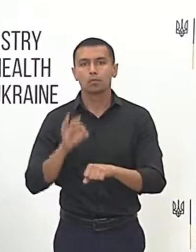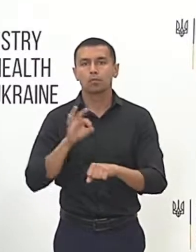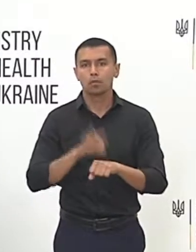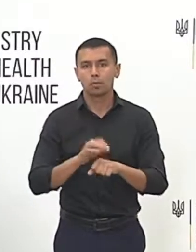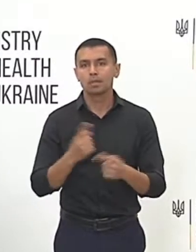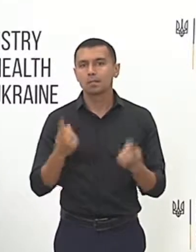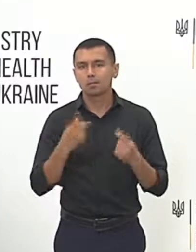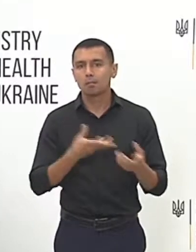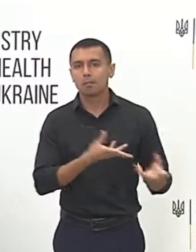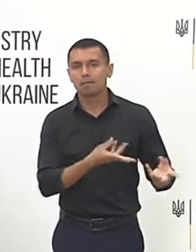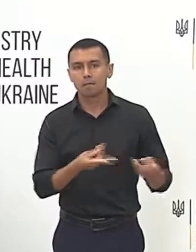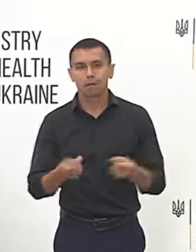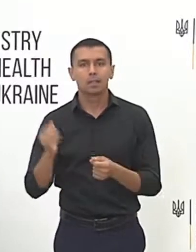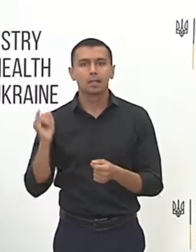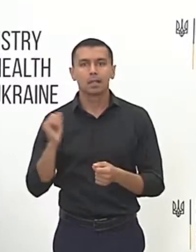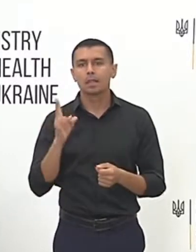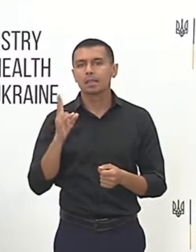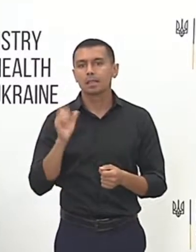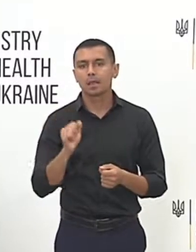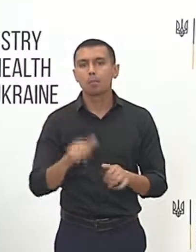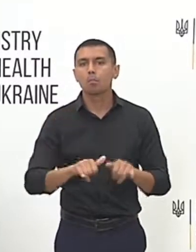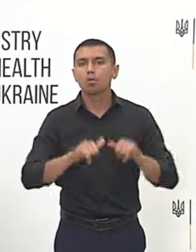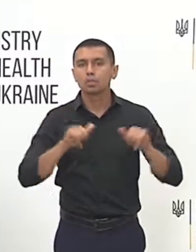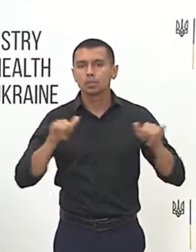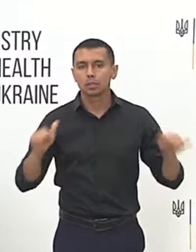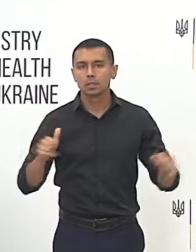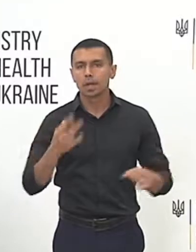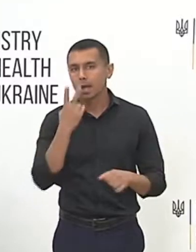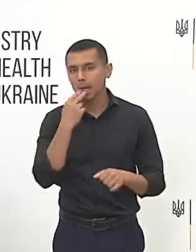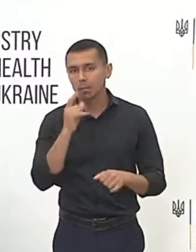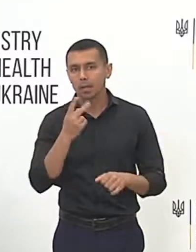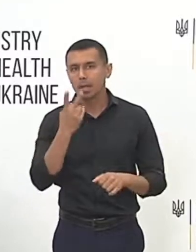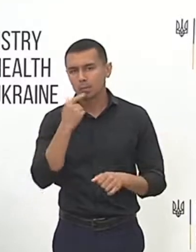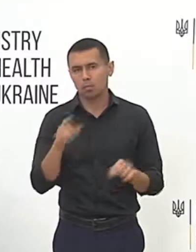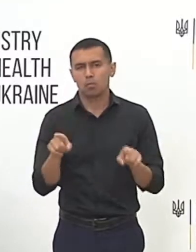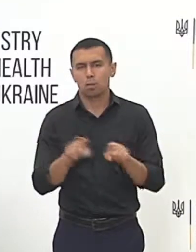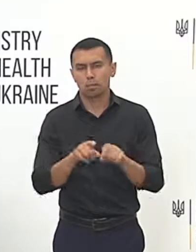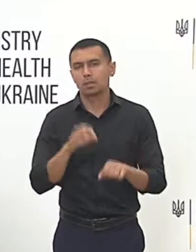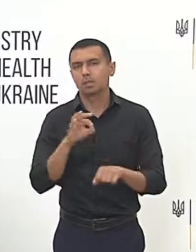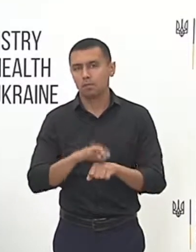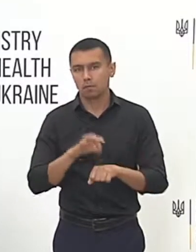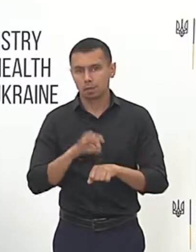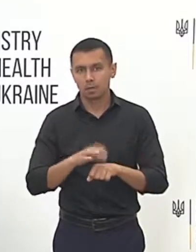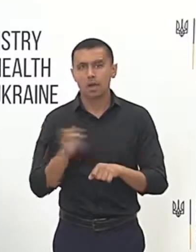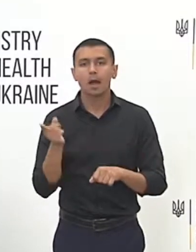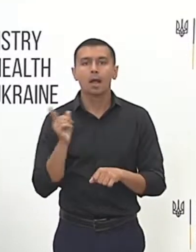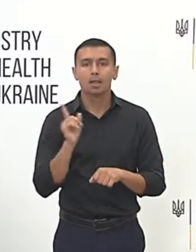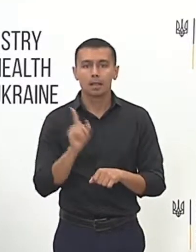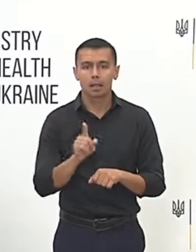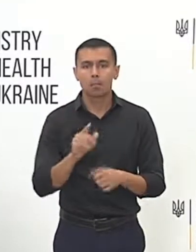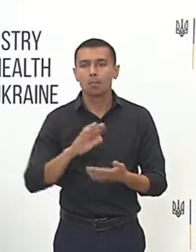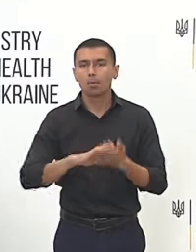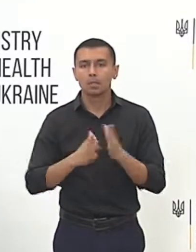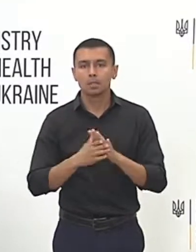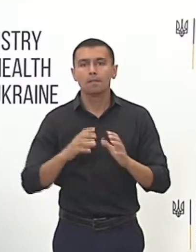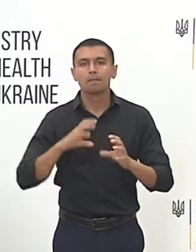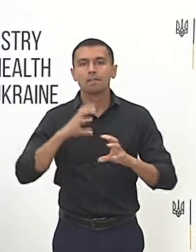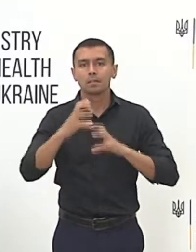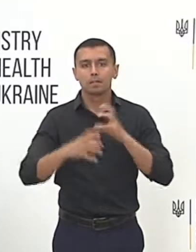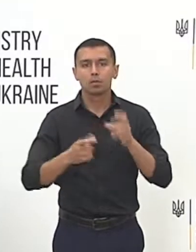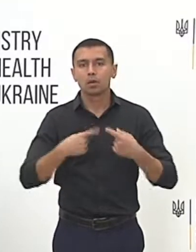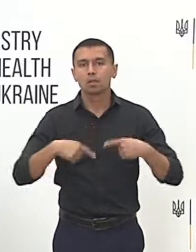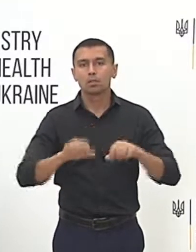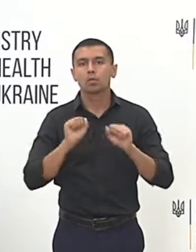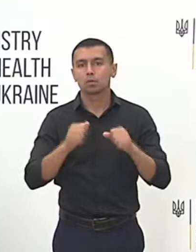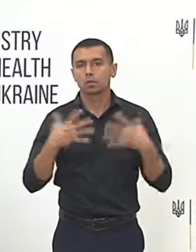хвороби, значно впливають і на поширення грипу і грипоподібних захворювань. Але позиція Всесвітньої організації